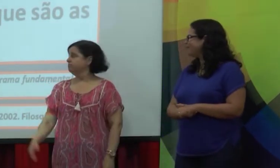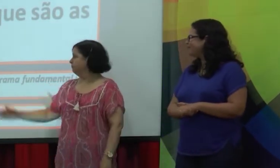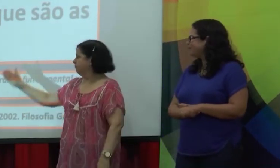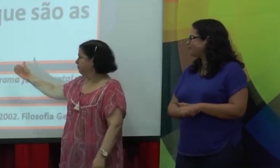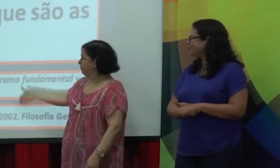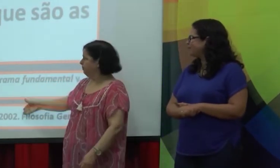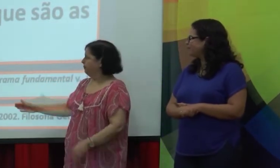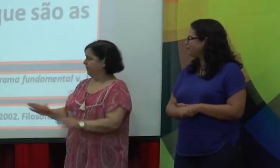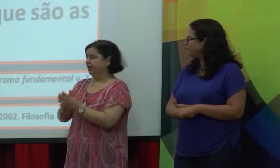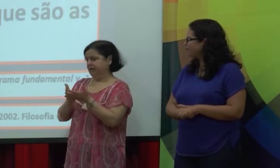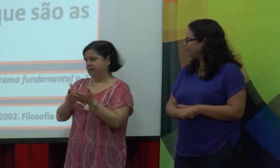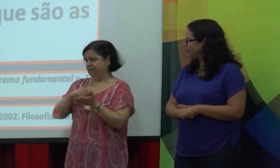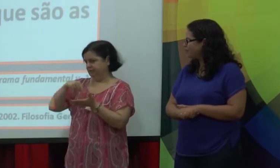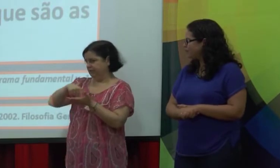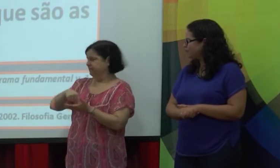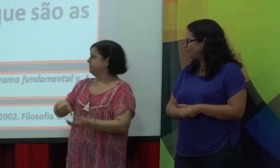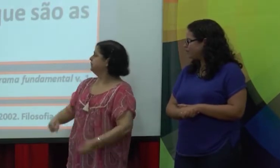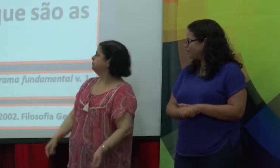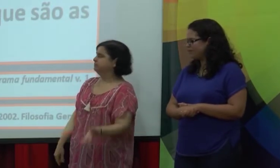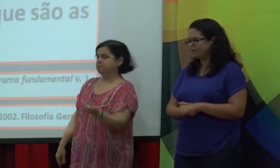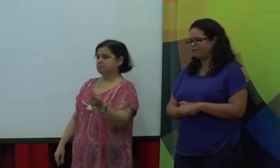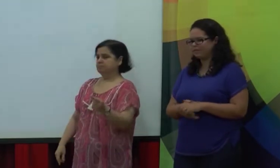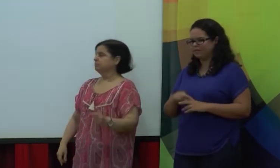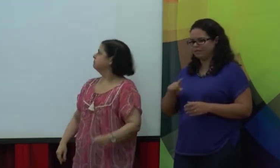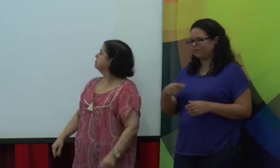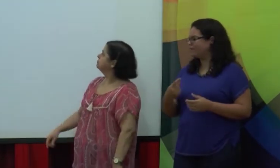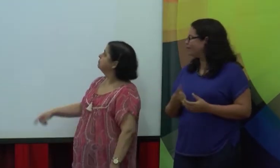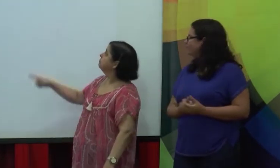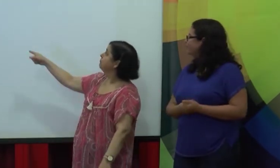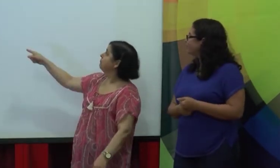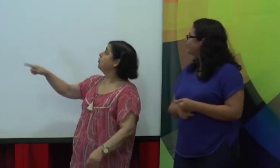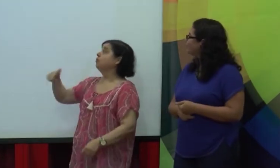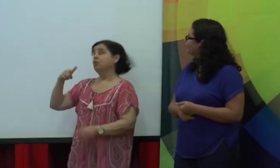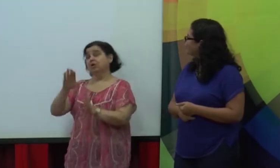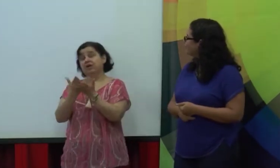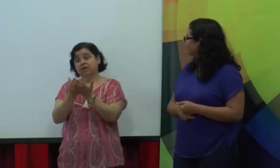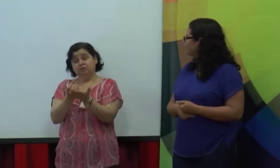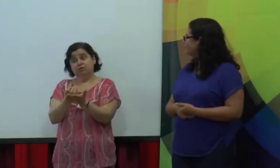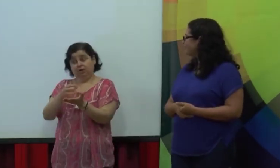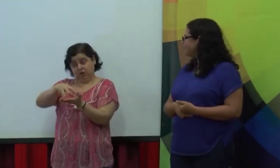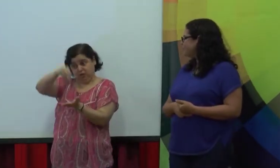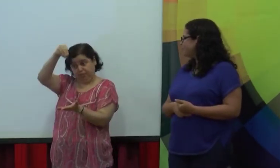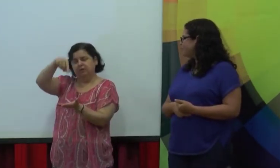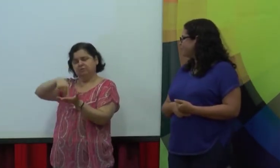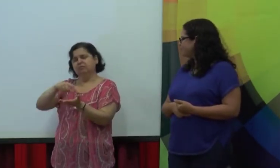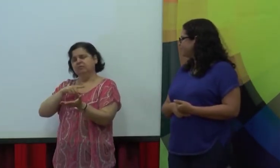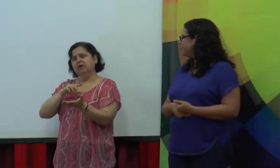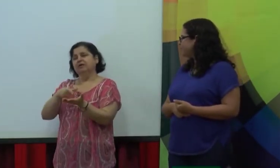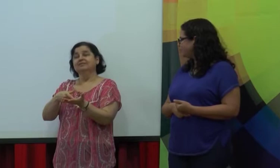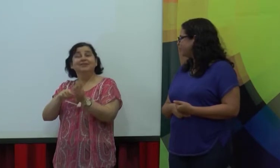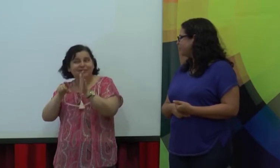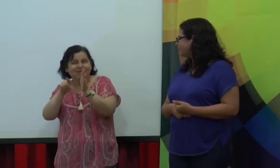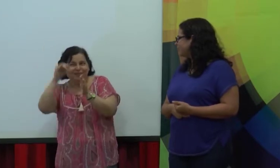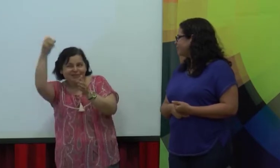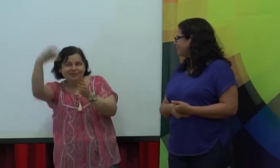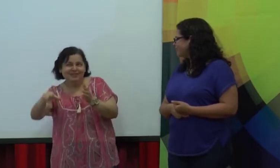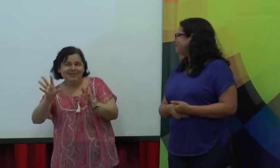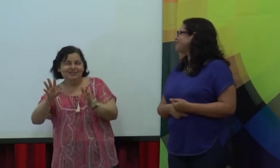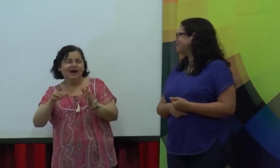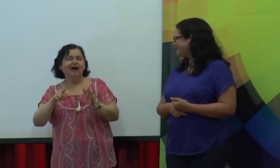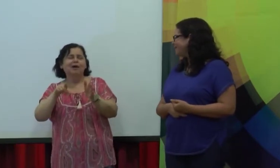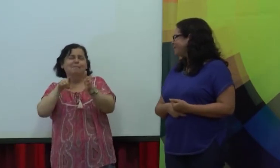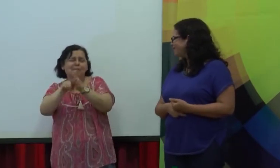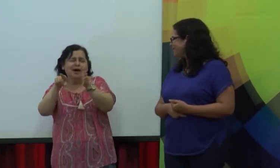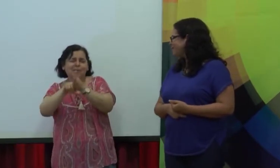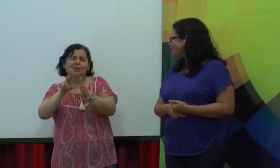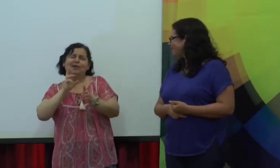Exatamente. Foi retirado desses livros aqui. Então, o aspecto filosófico está dentro